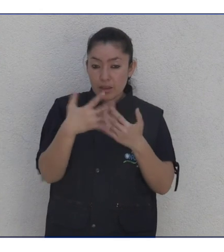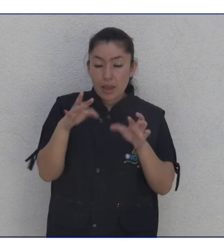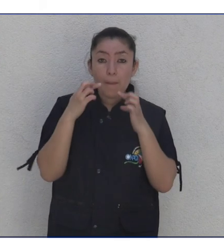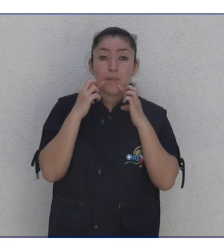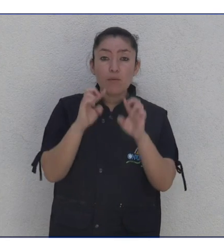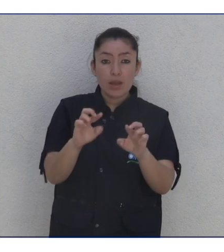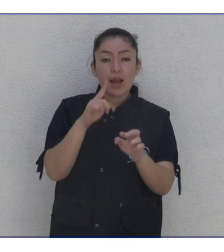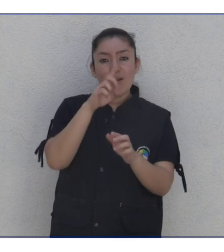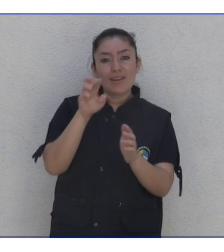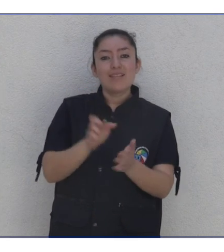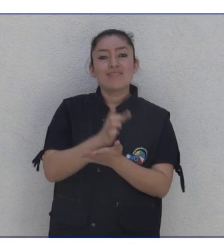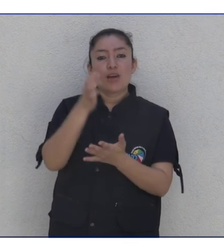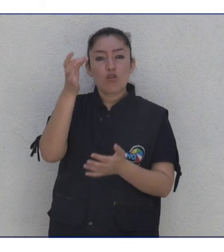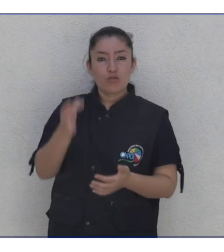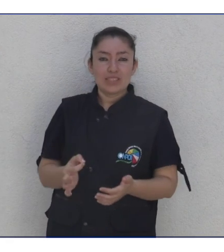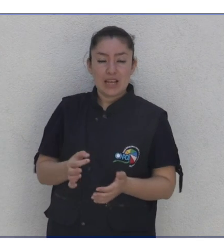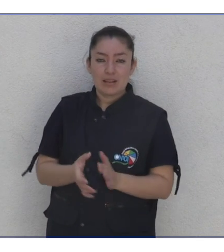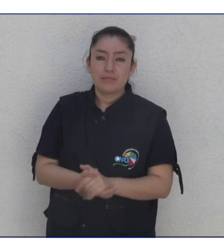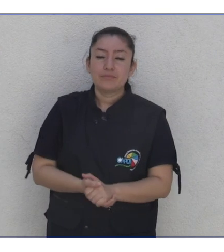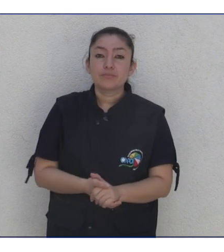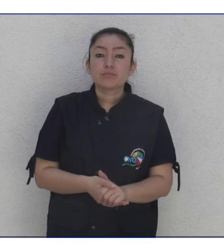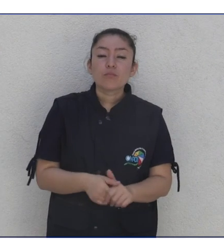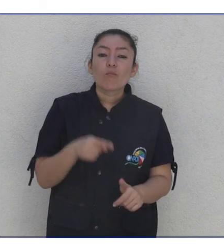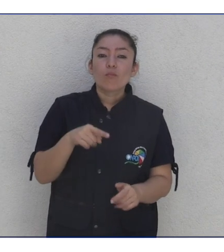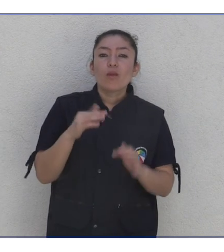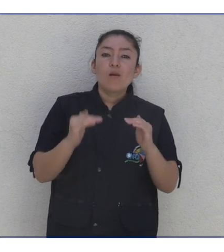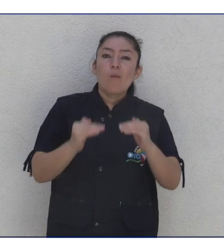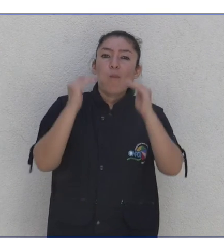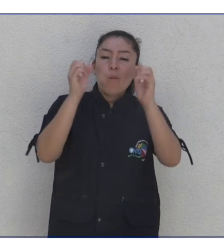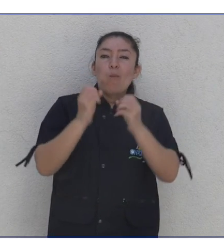Diario Oficial. Emitido en el Palacio del